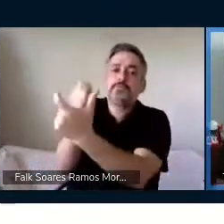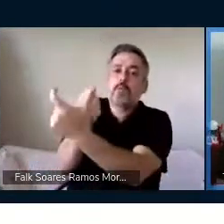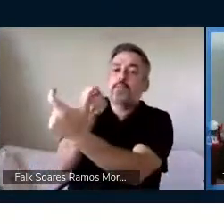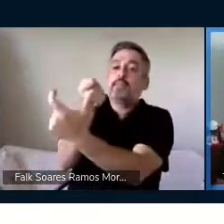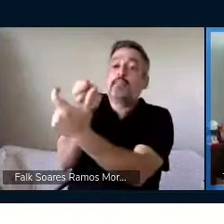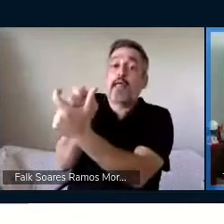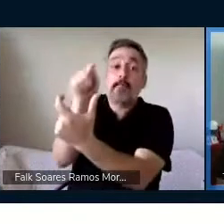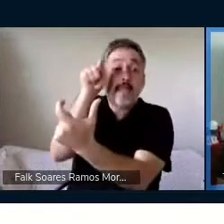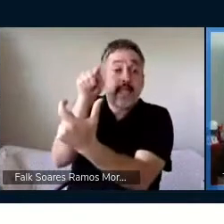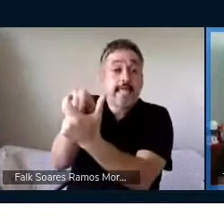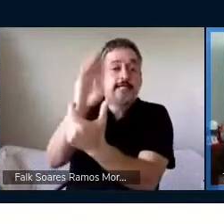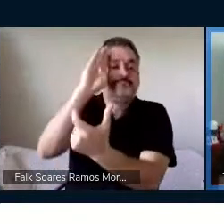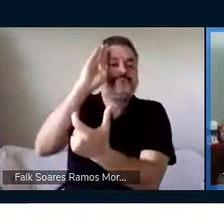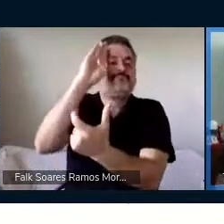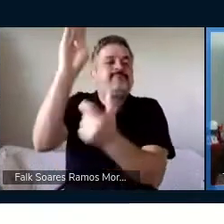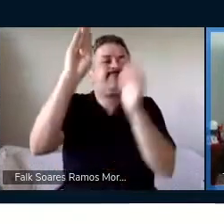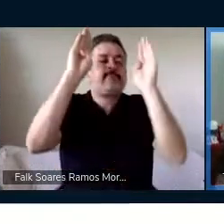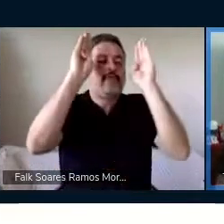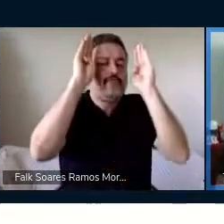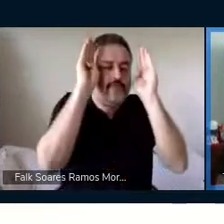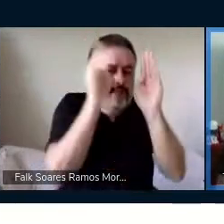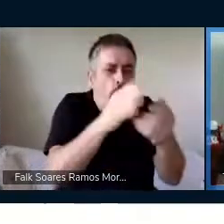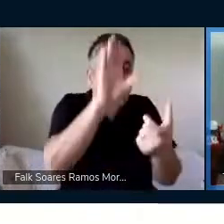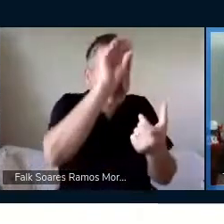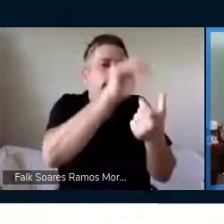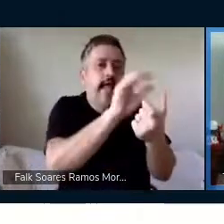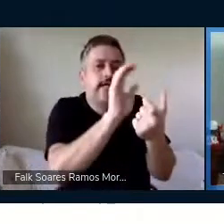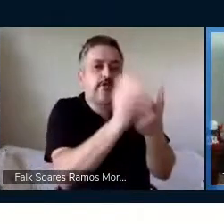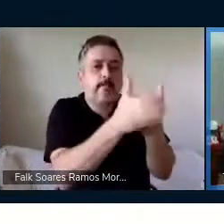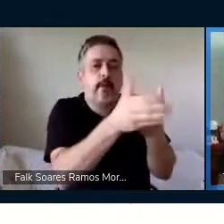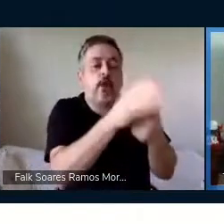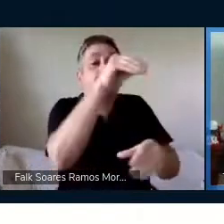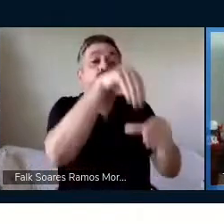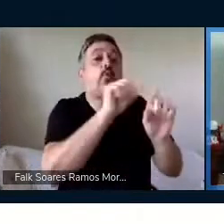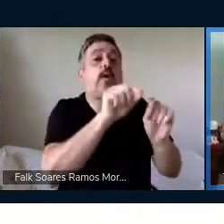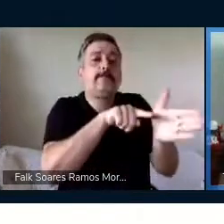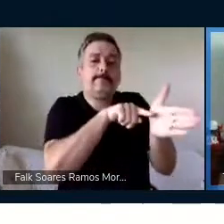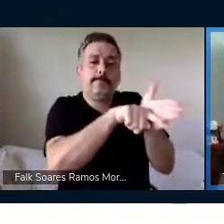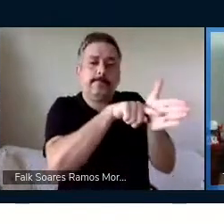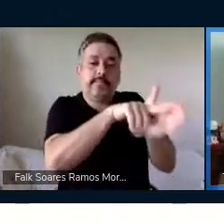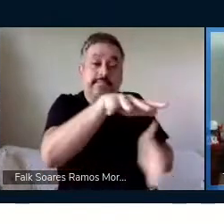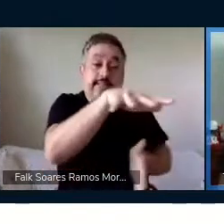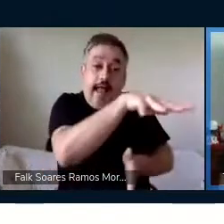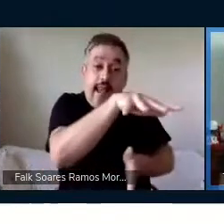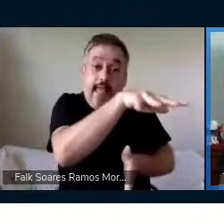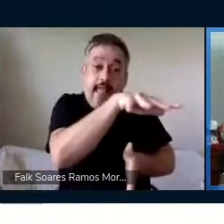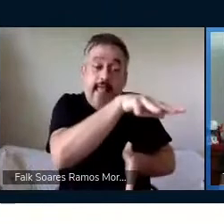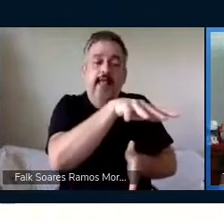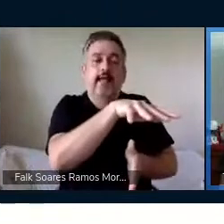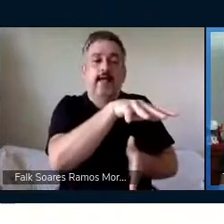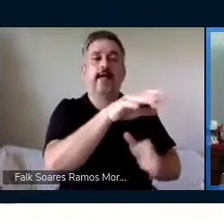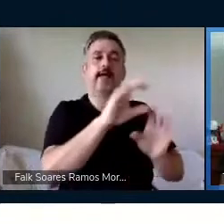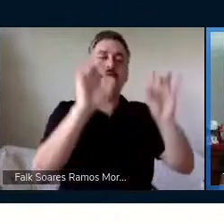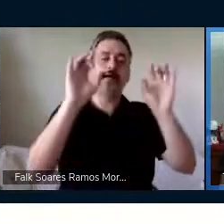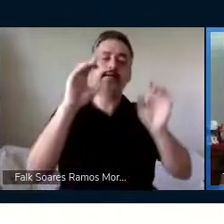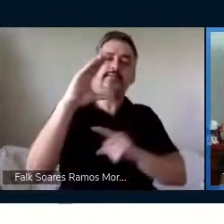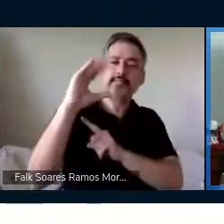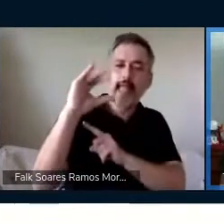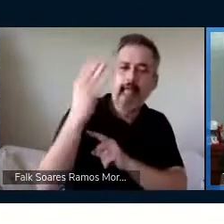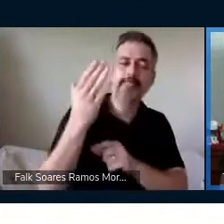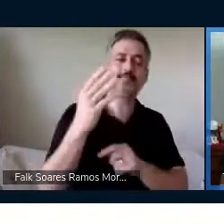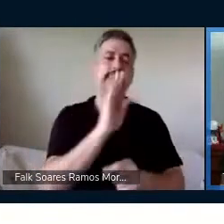proposta por Faust, quando alcunhou sinal termo, se define para as